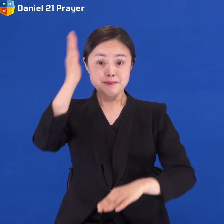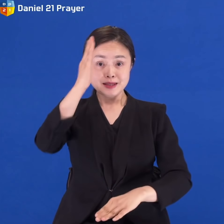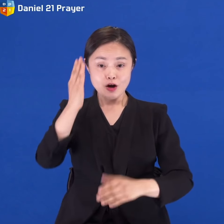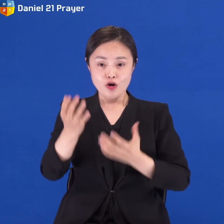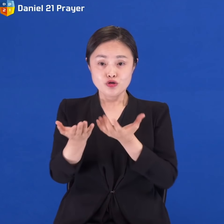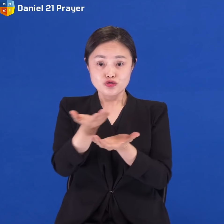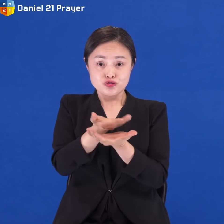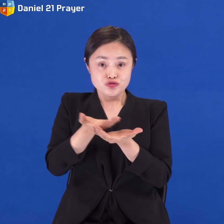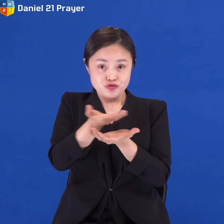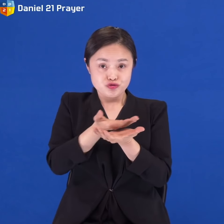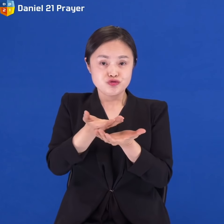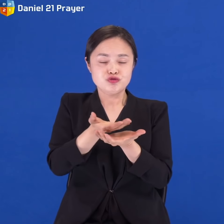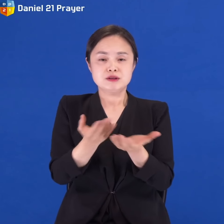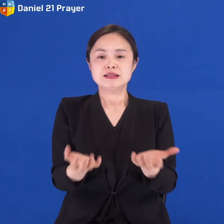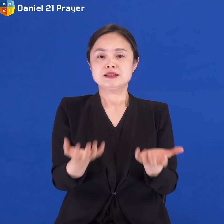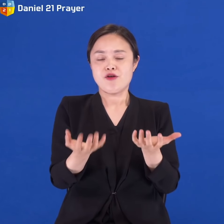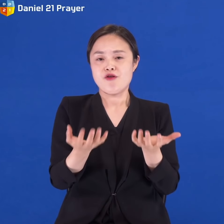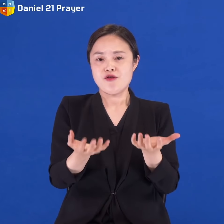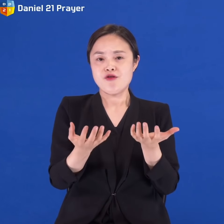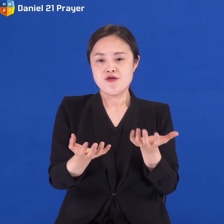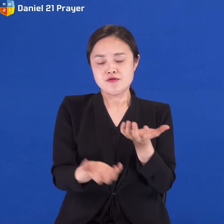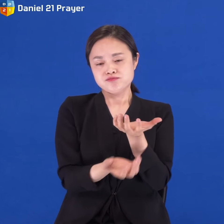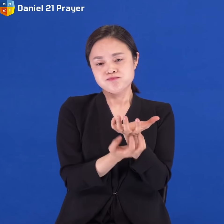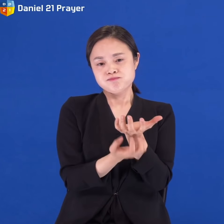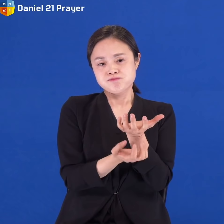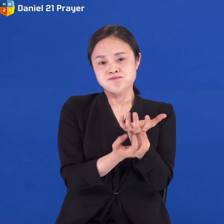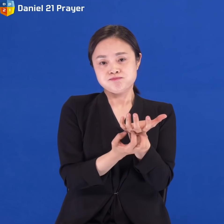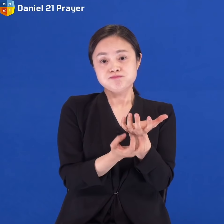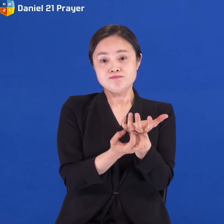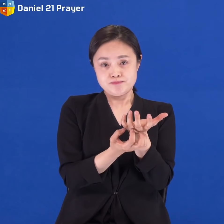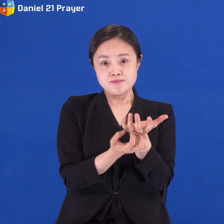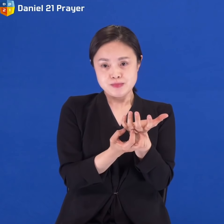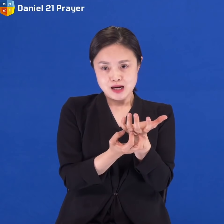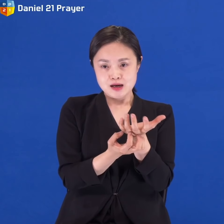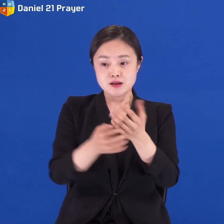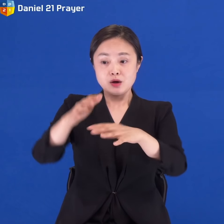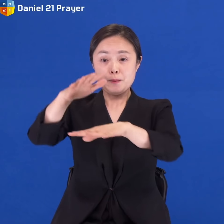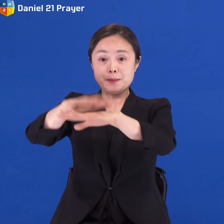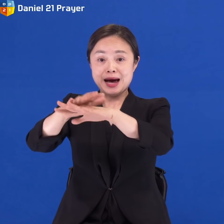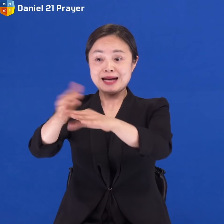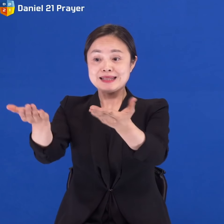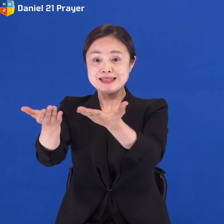2 가량 되는 양을 담으시고 이고 갈 사람이 없다고 하셨습니다.